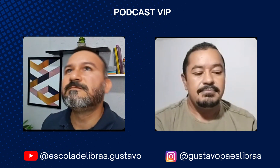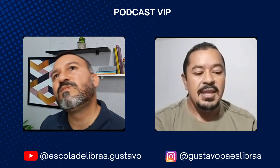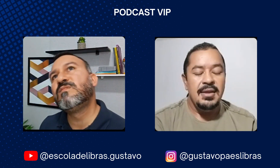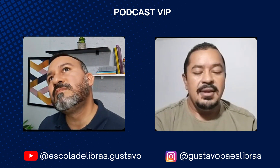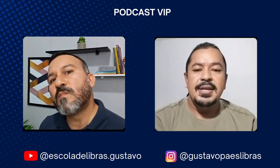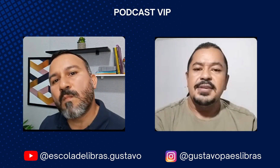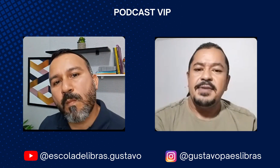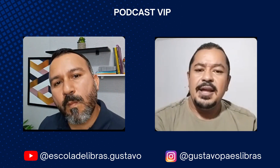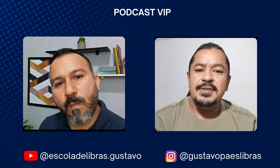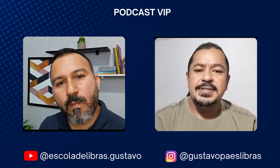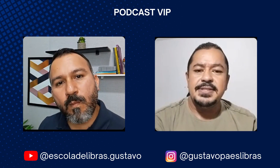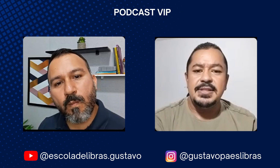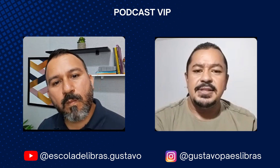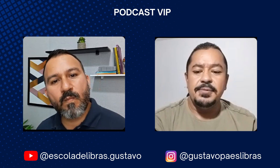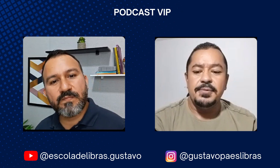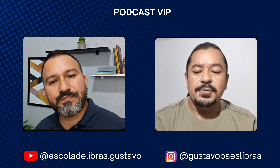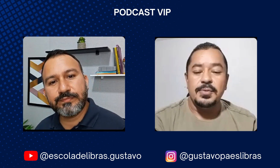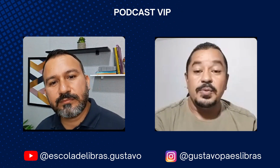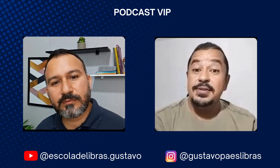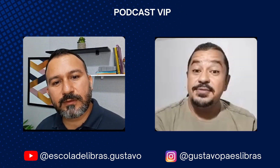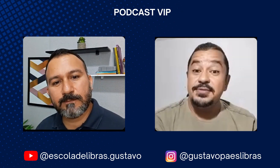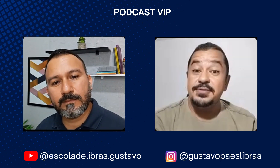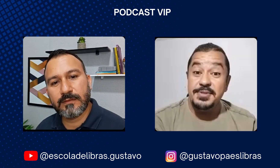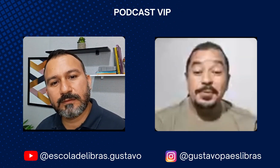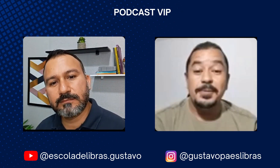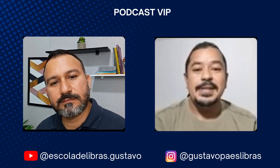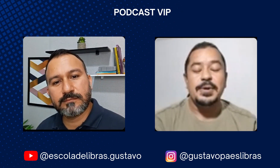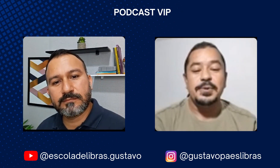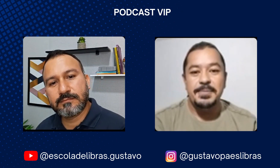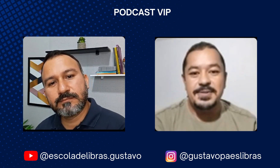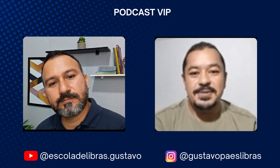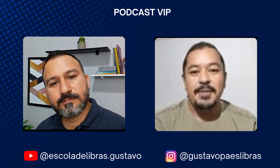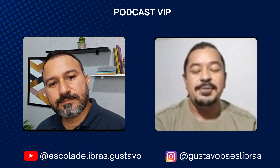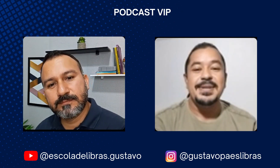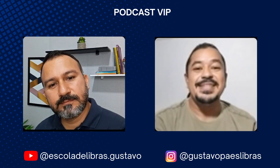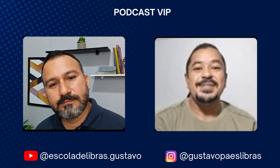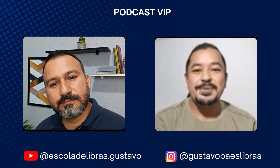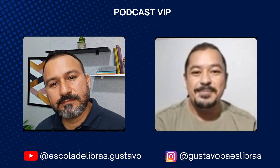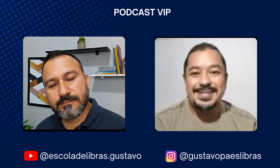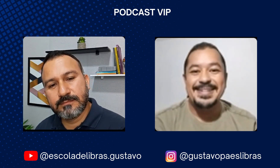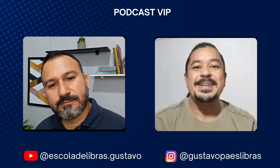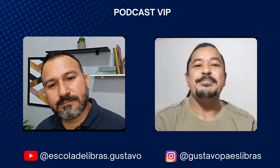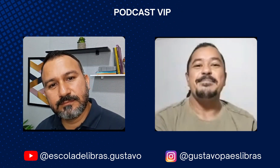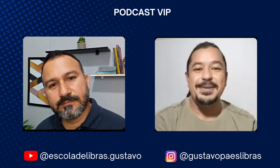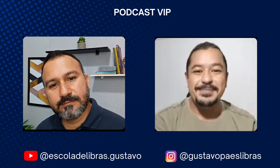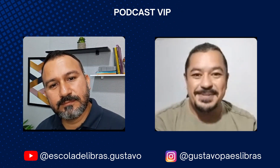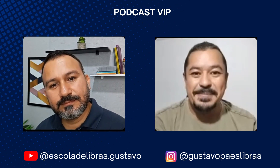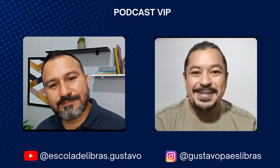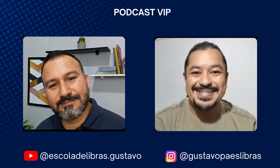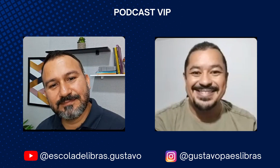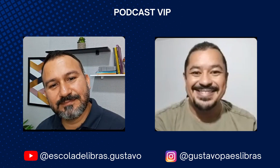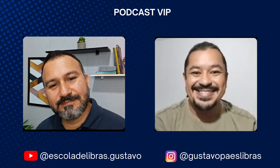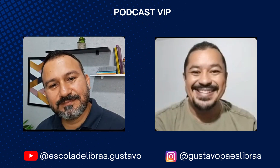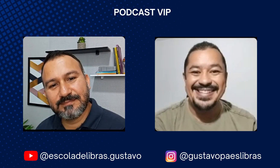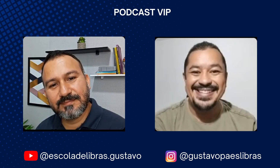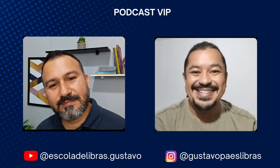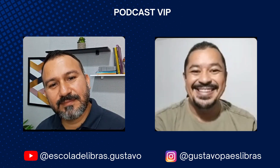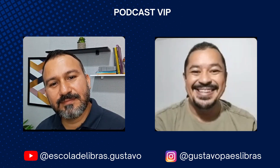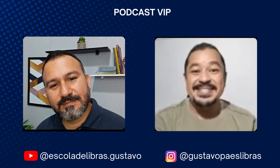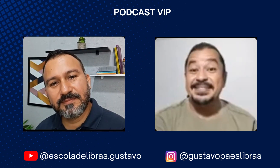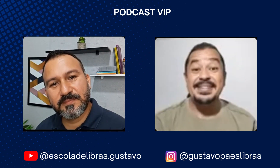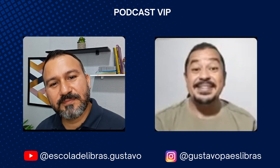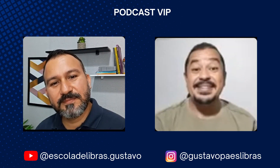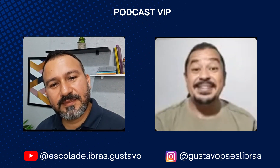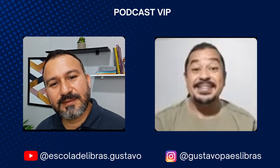época, que falava que a gente tem que ter vários tipos de controle, né? Controle emocional. E numa situação como essa, que a gente é pego de surpresa,